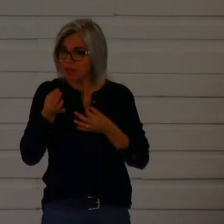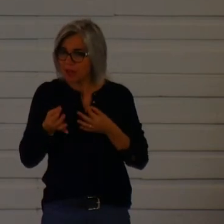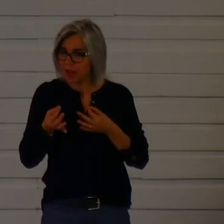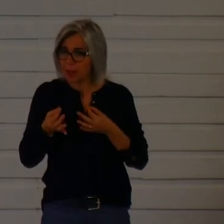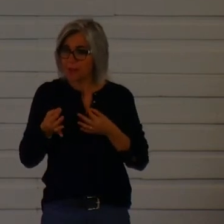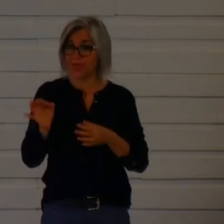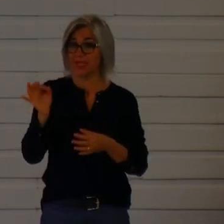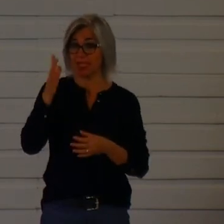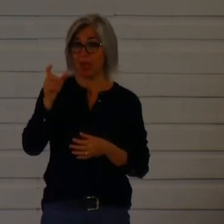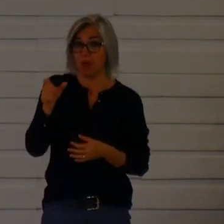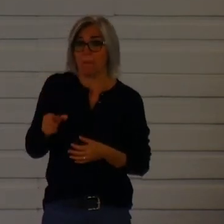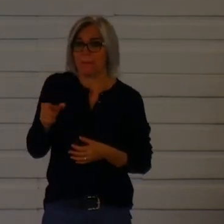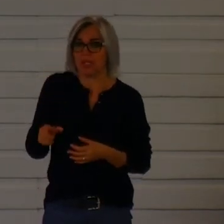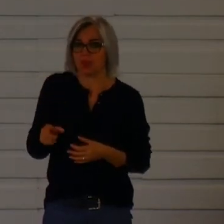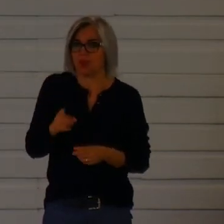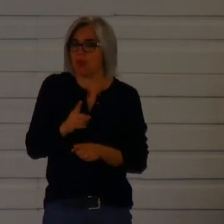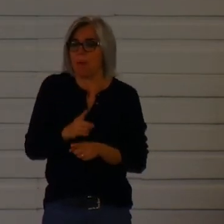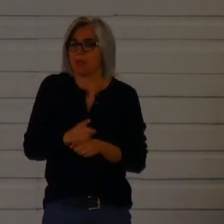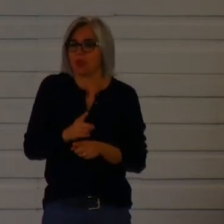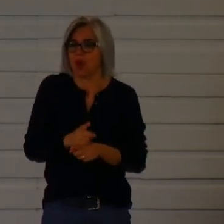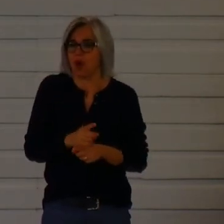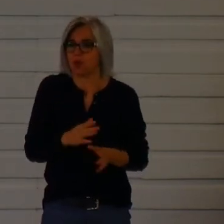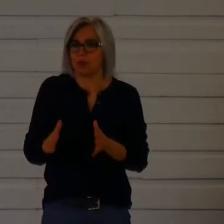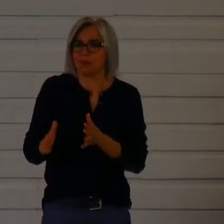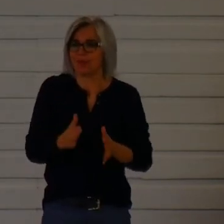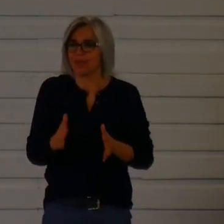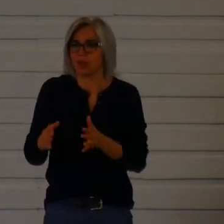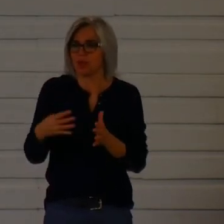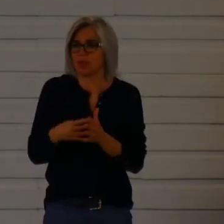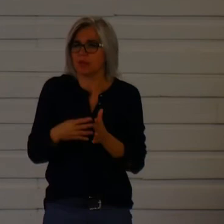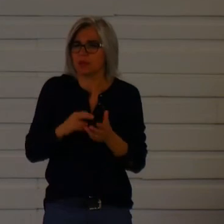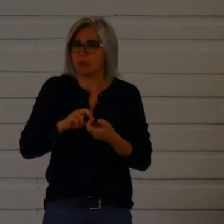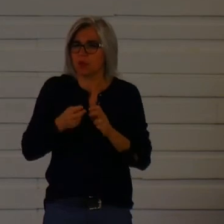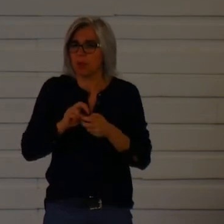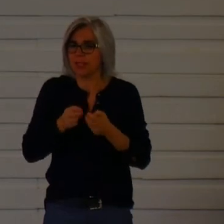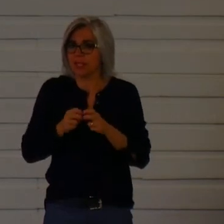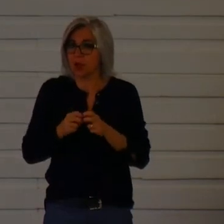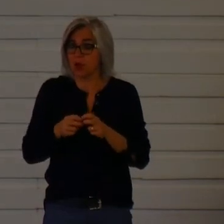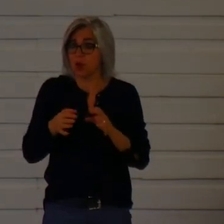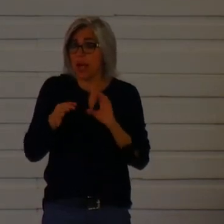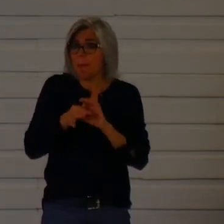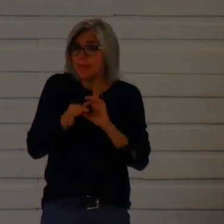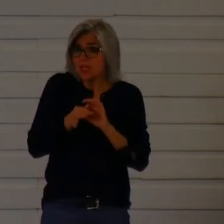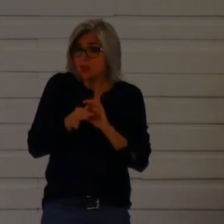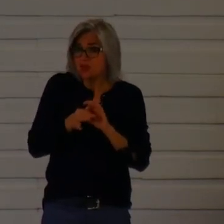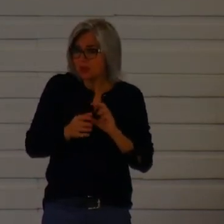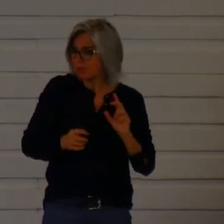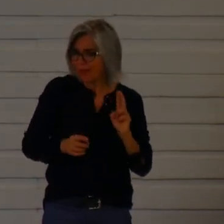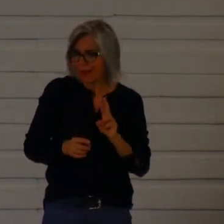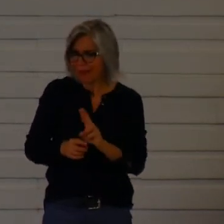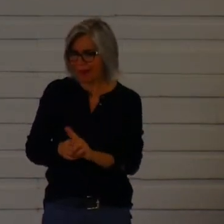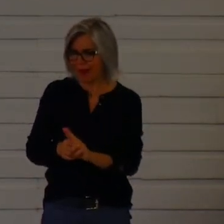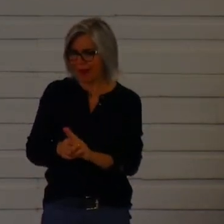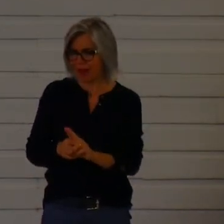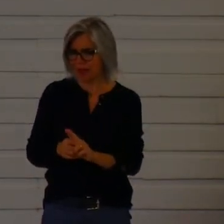degli altri, ma a esserlo nella nostra vita e non nella vita degli altri. Ma anzi, quando una persona,